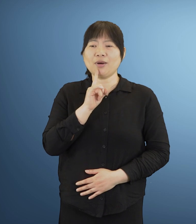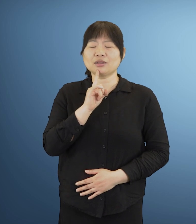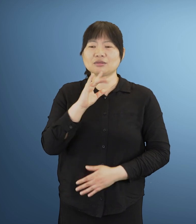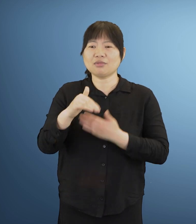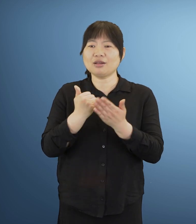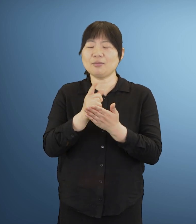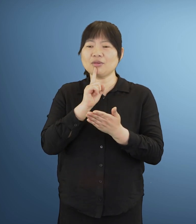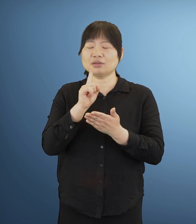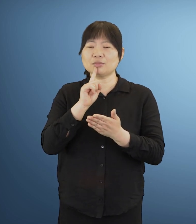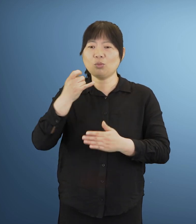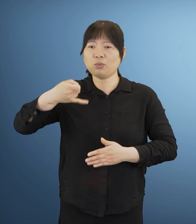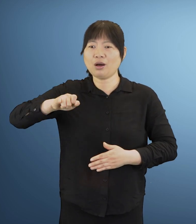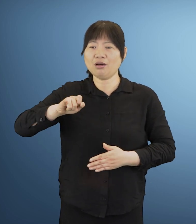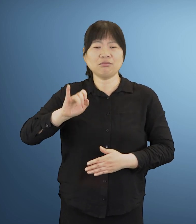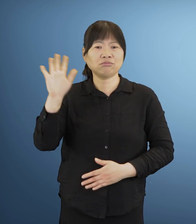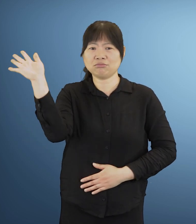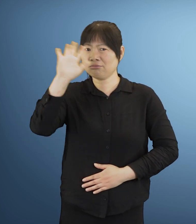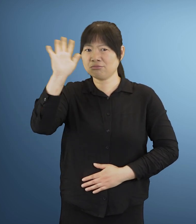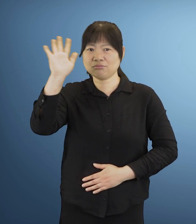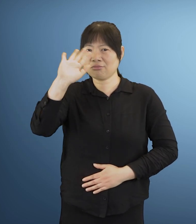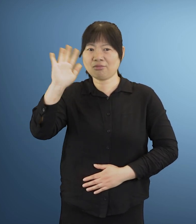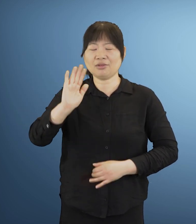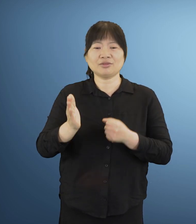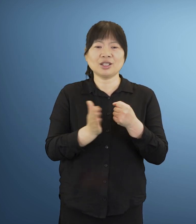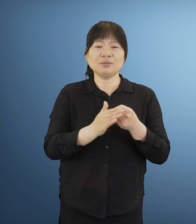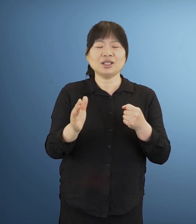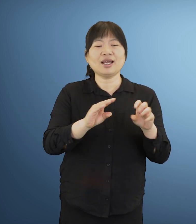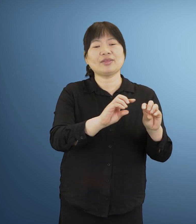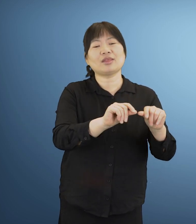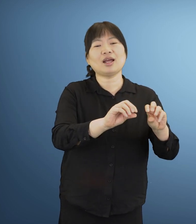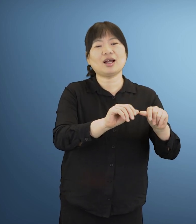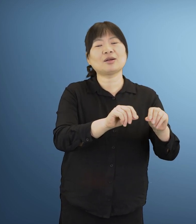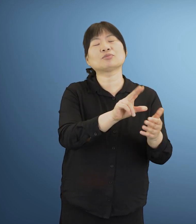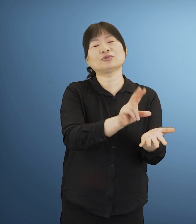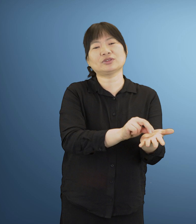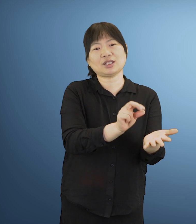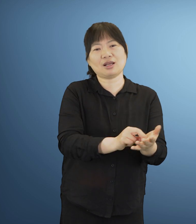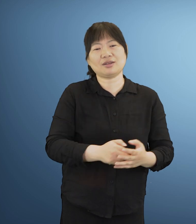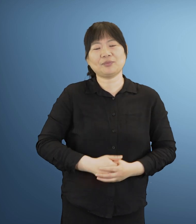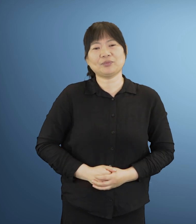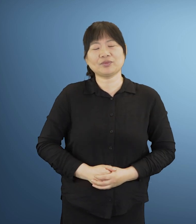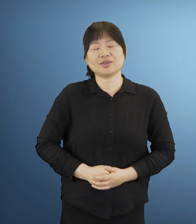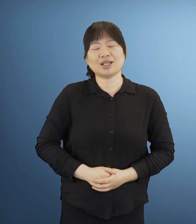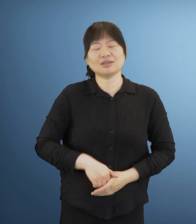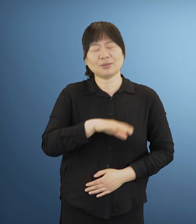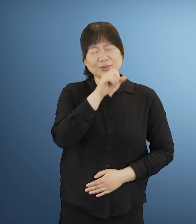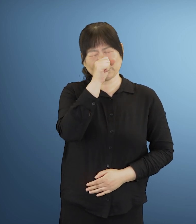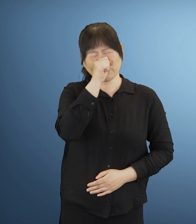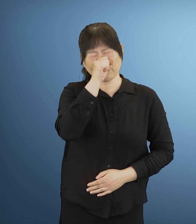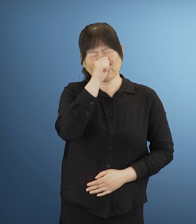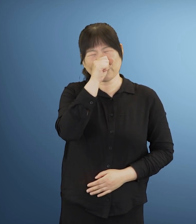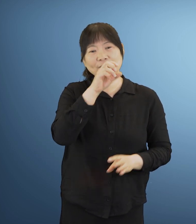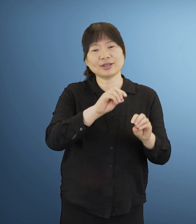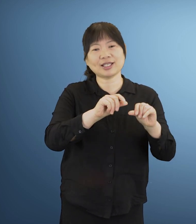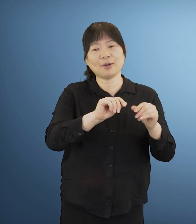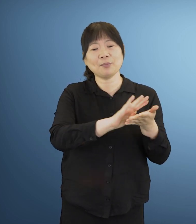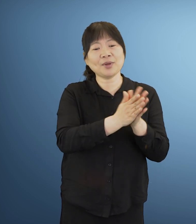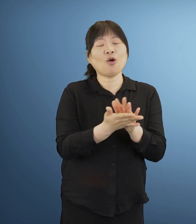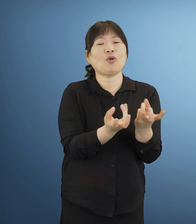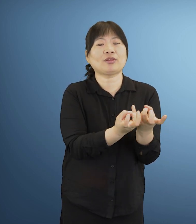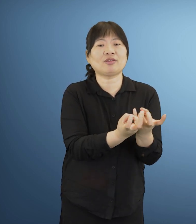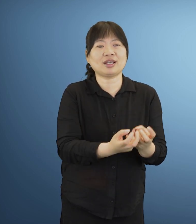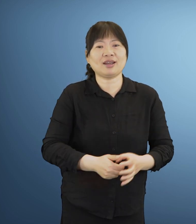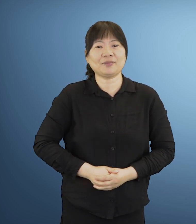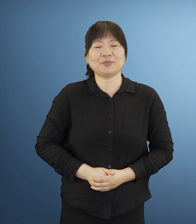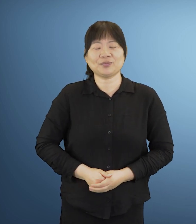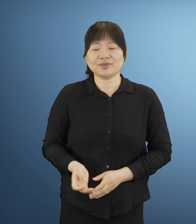수가 없잖아요. 그럼 땅의 문제인데 그 땅이 어떻게 옥토가 돼요? 씨 뿌리는